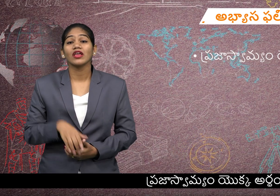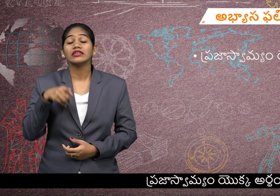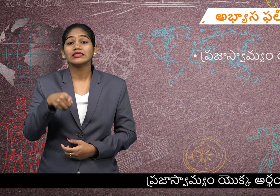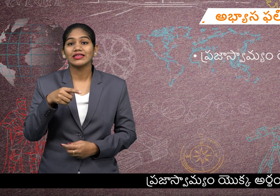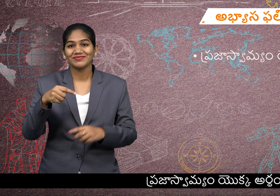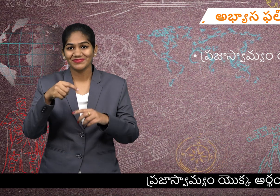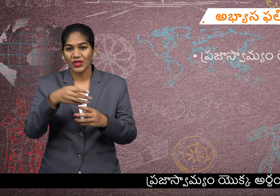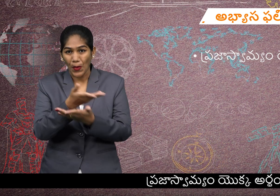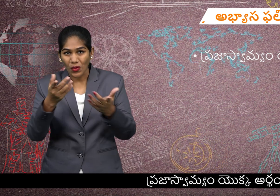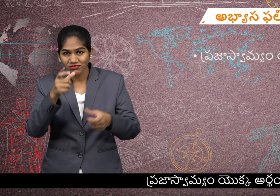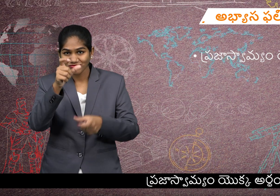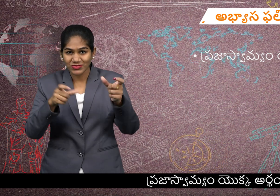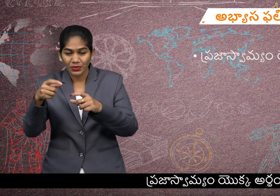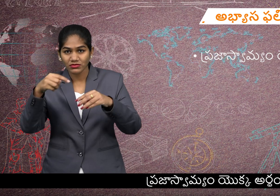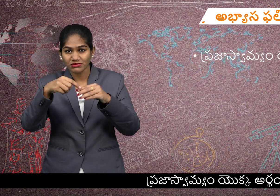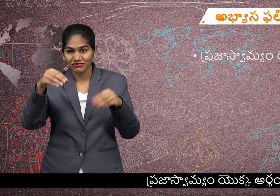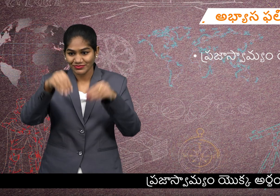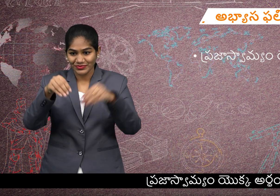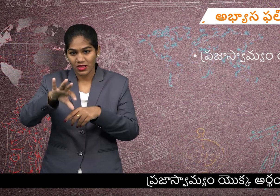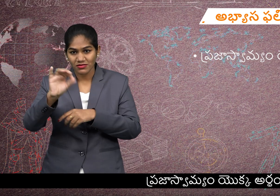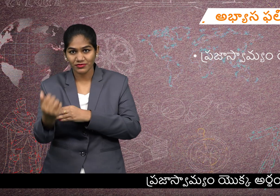ప్రజాస్వామ్యం యొక్క అర్థం.